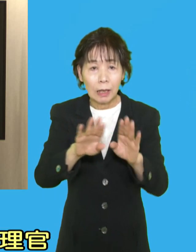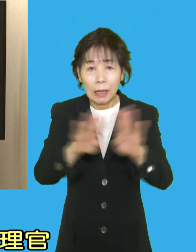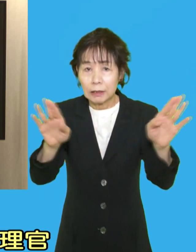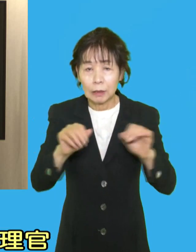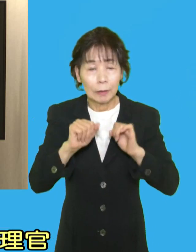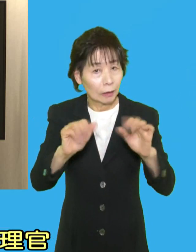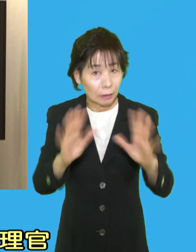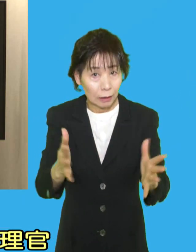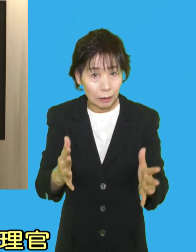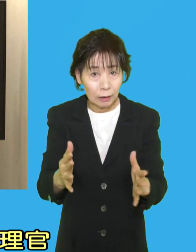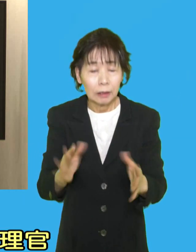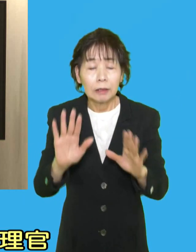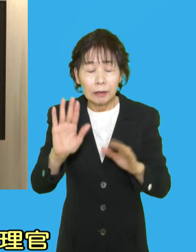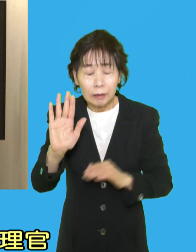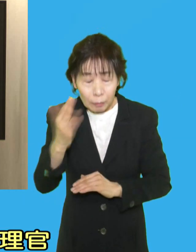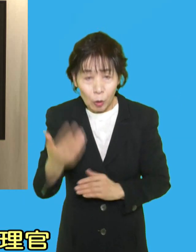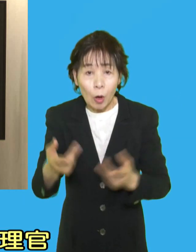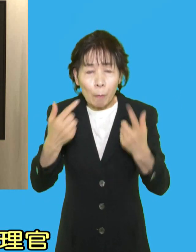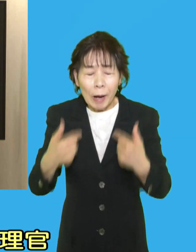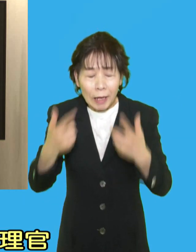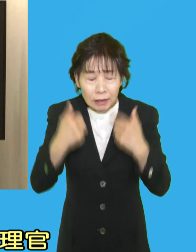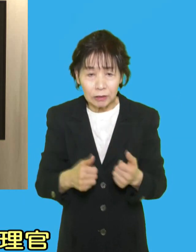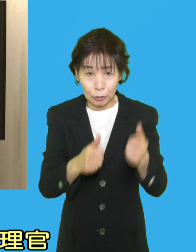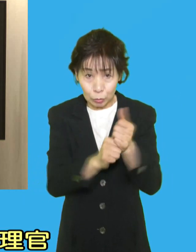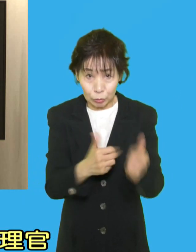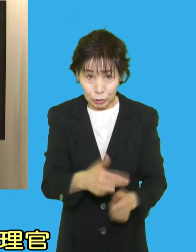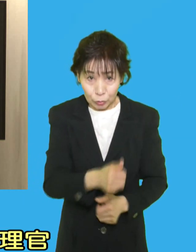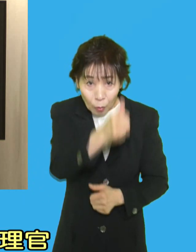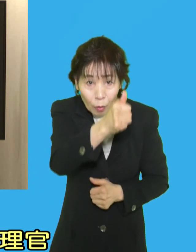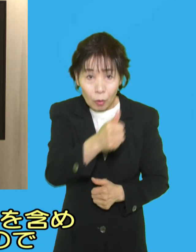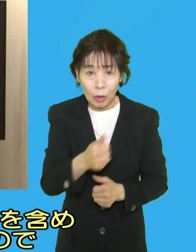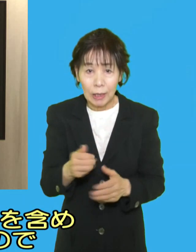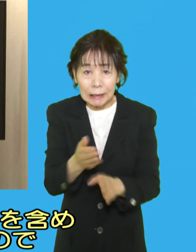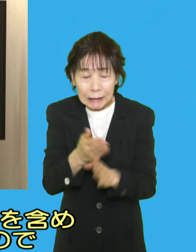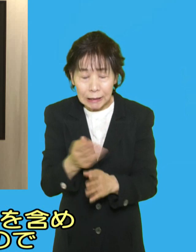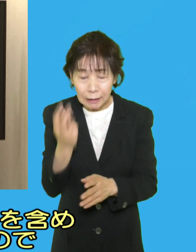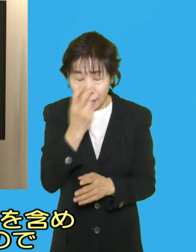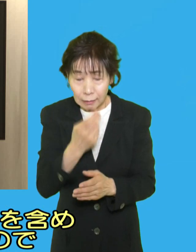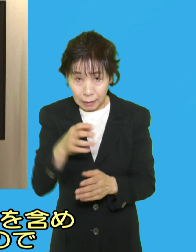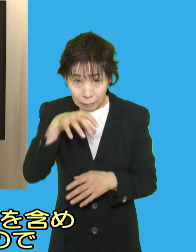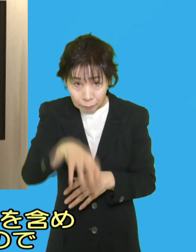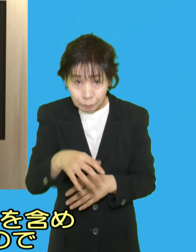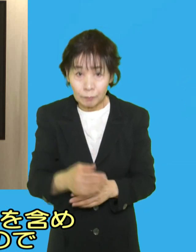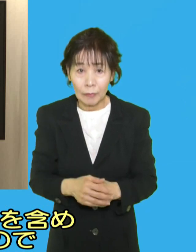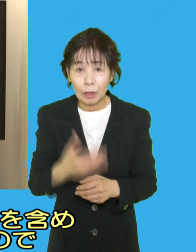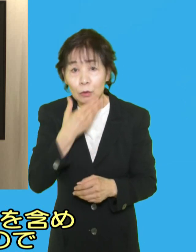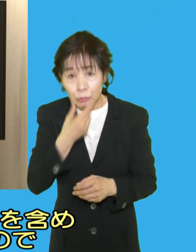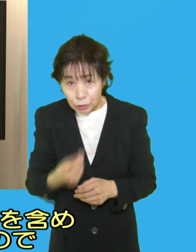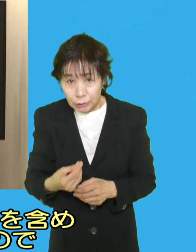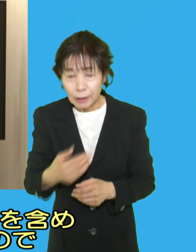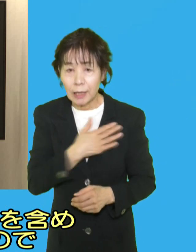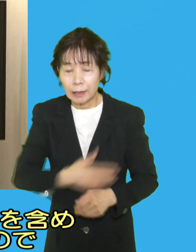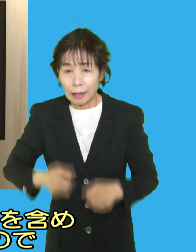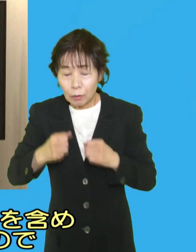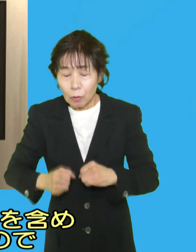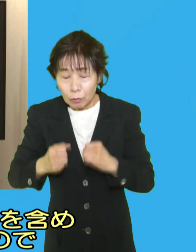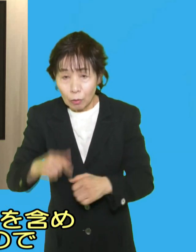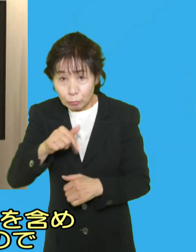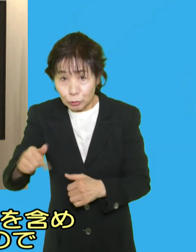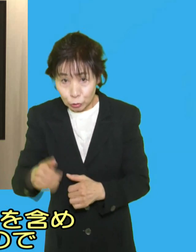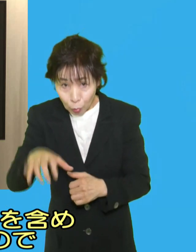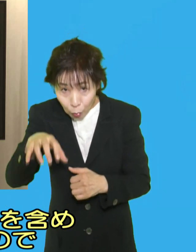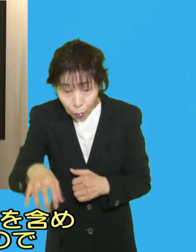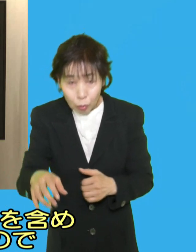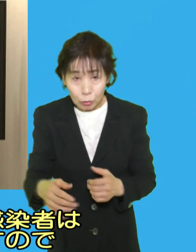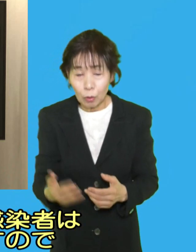が、毎日その打ち合わせとしては副市長、そして危機管理官、福祉、健康に関する部署含め打ち合わせをしてお